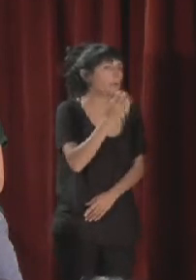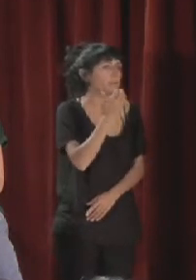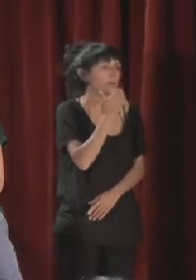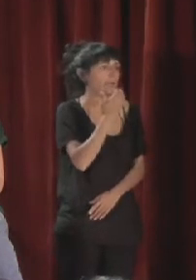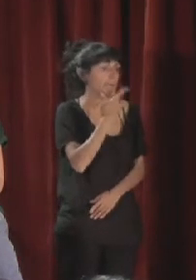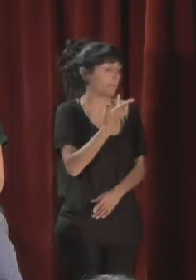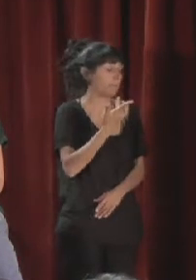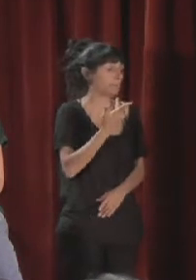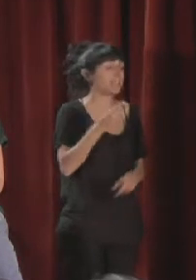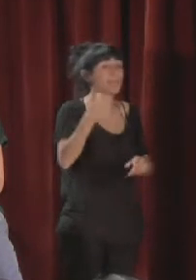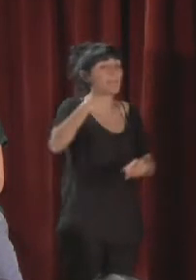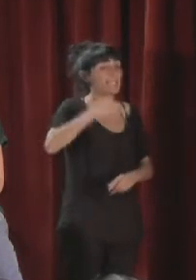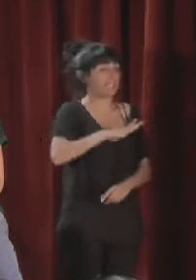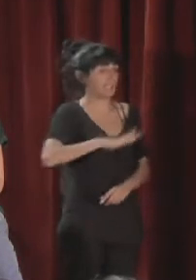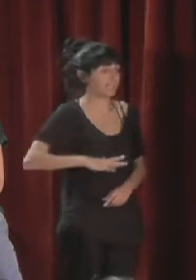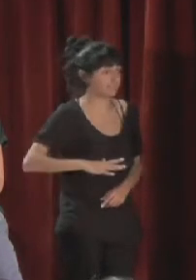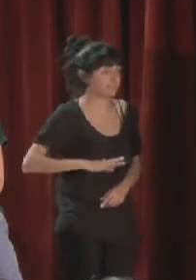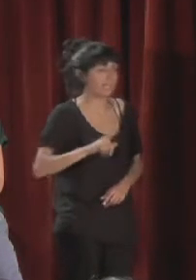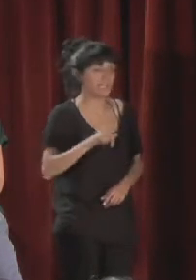chiringuitos de Ence